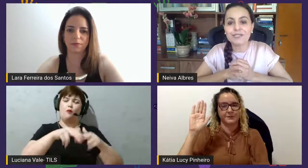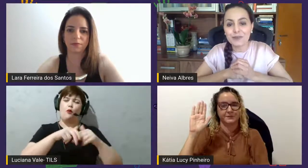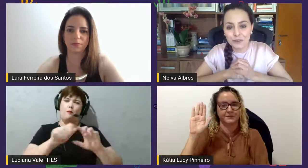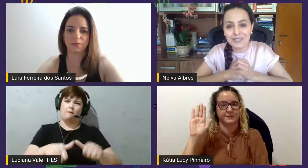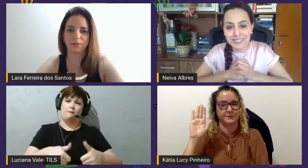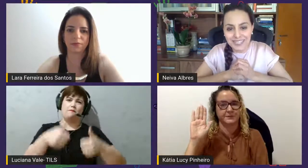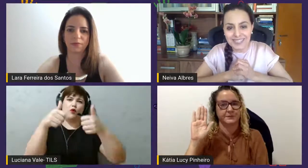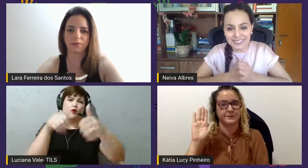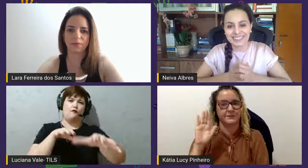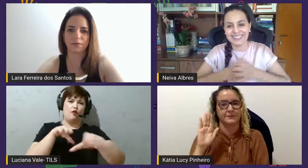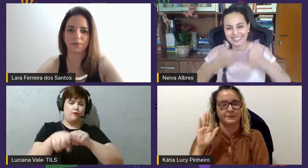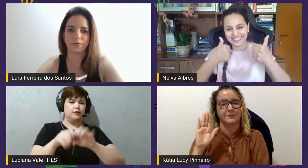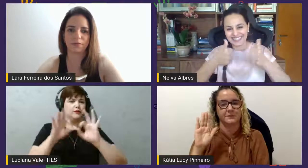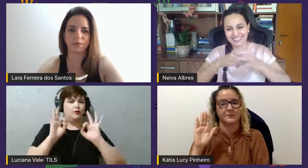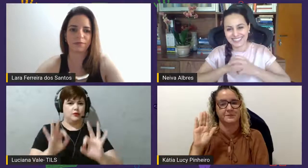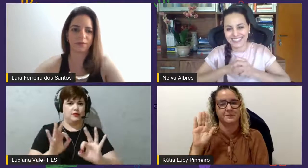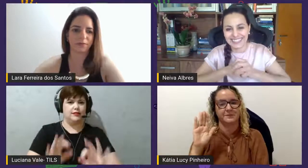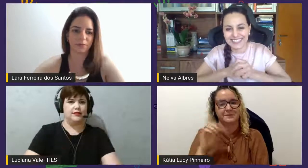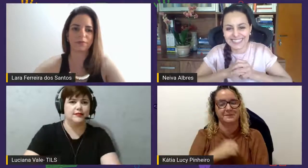dessa formação, com certeza.